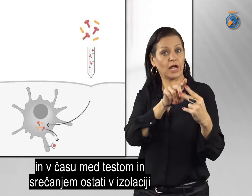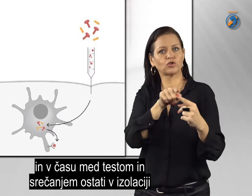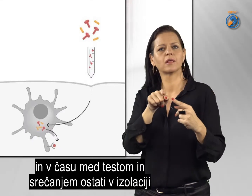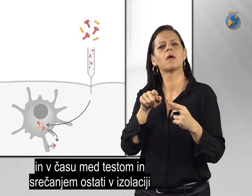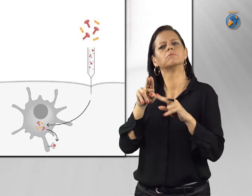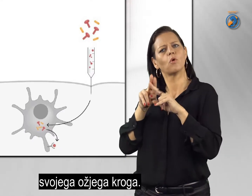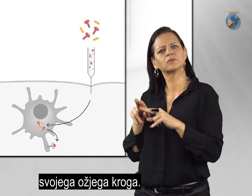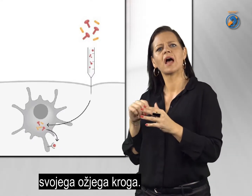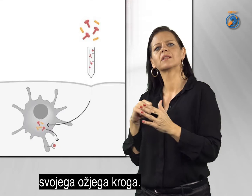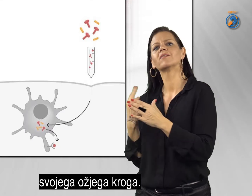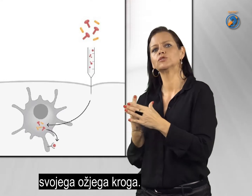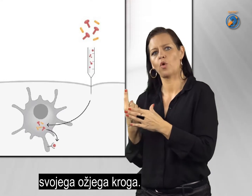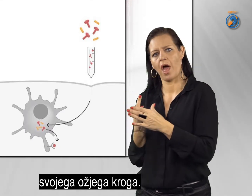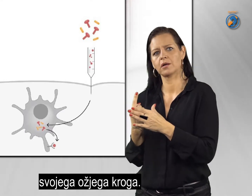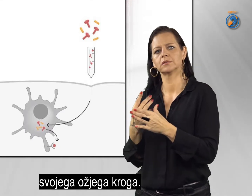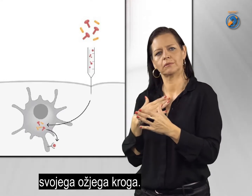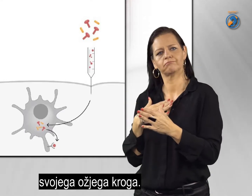kroga.